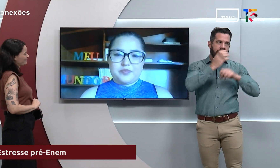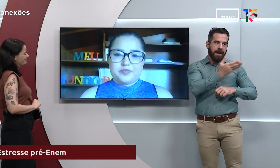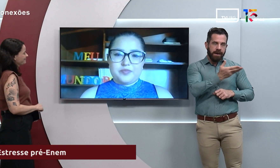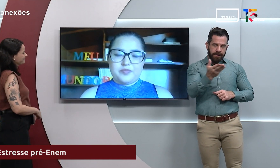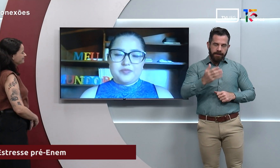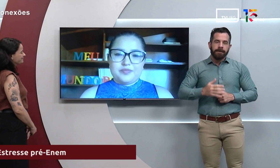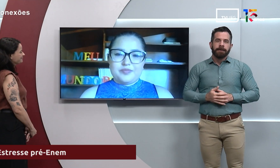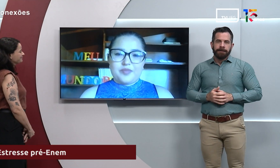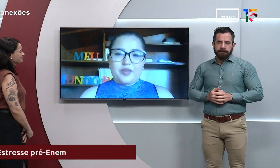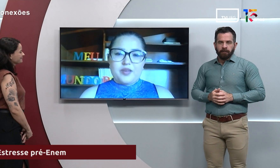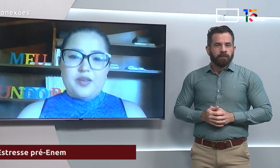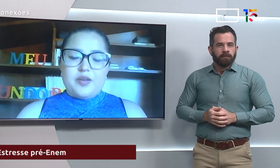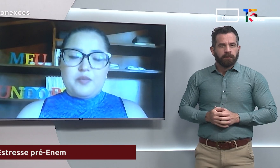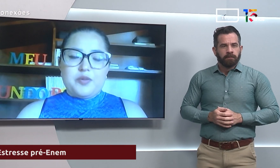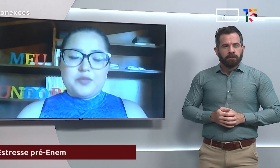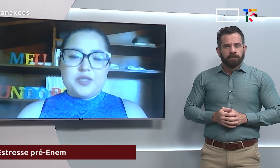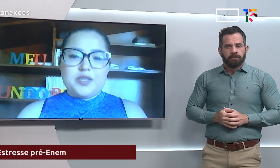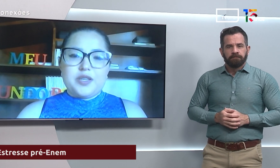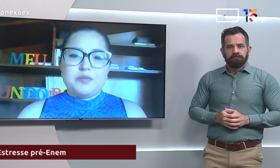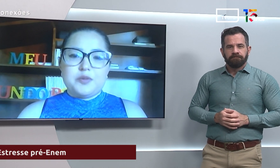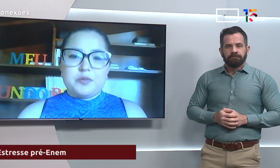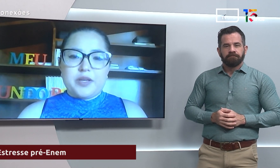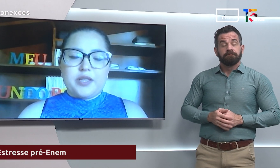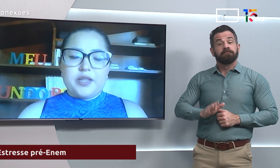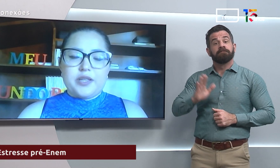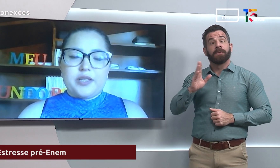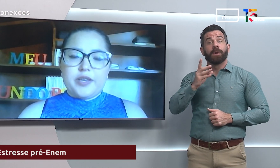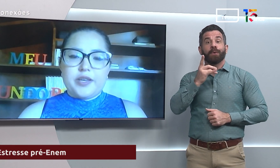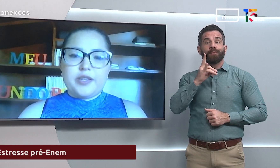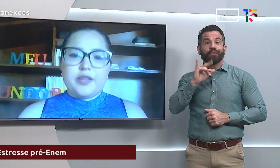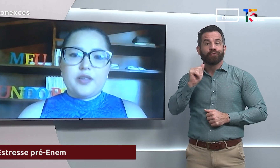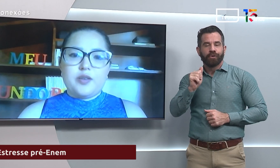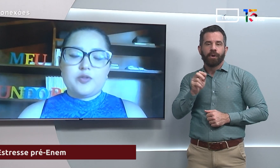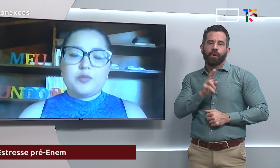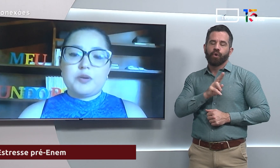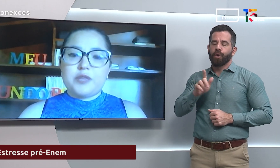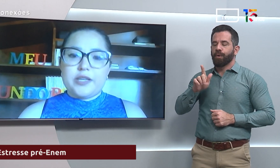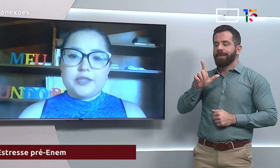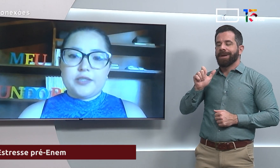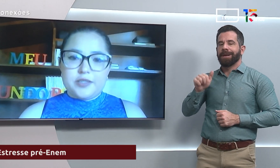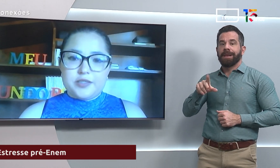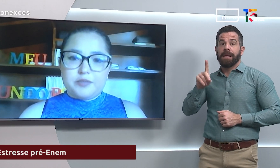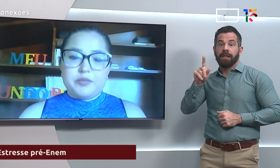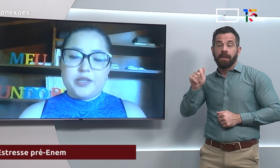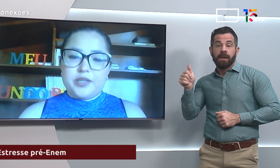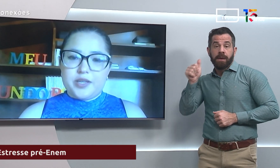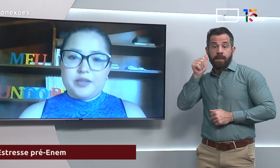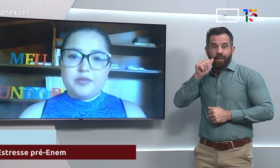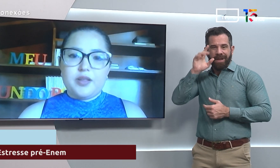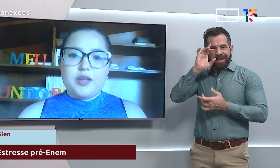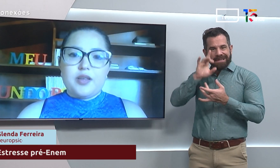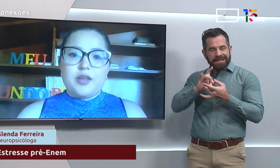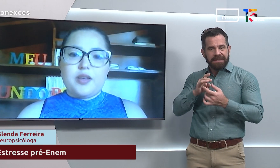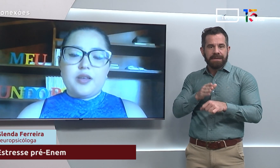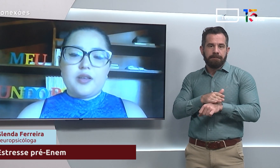visão. Bom dia, meu nome é Glenda Ferreira, eu sou uma mulher cis, branca.